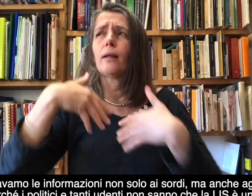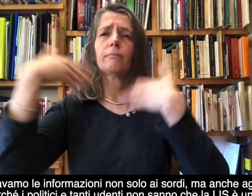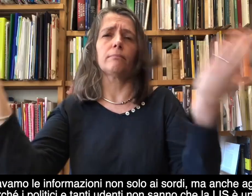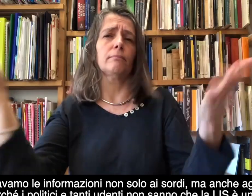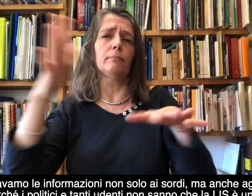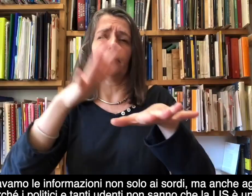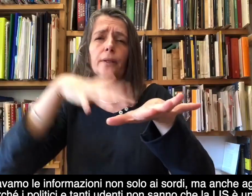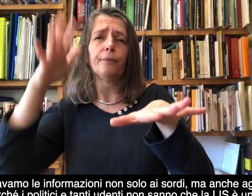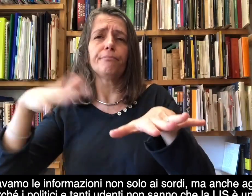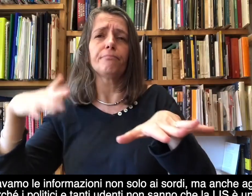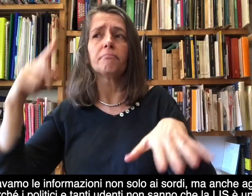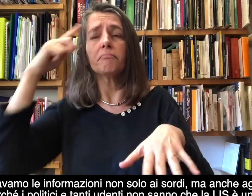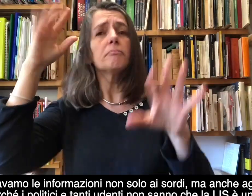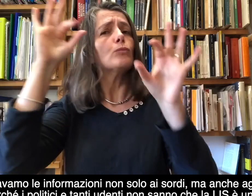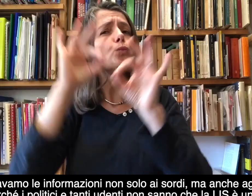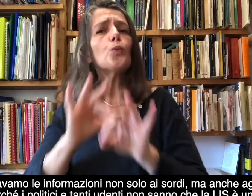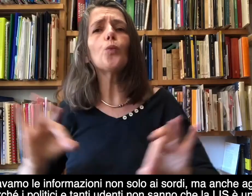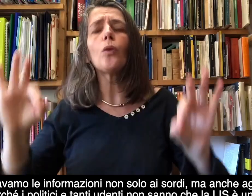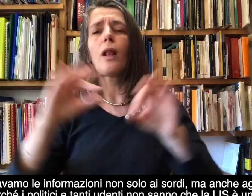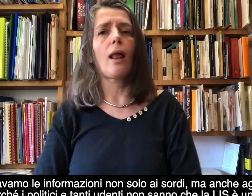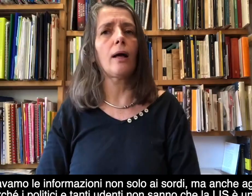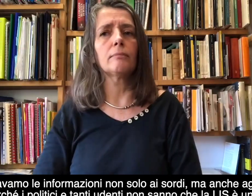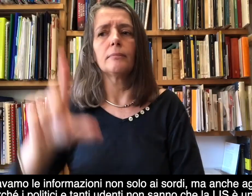non sanno che la è una lingua